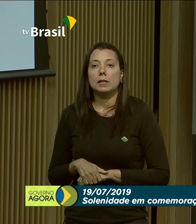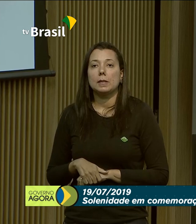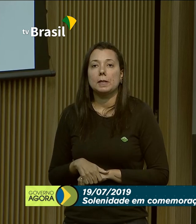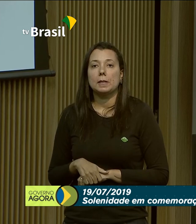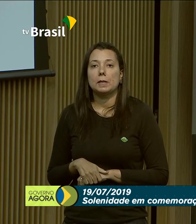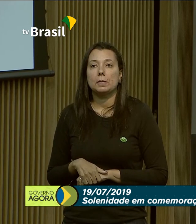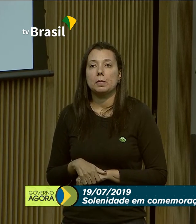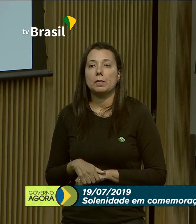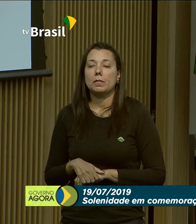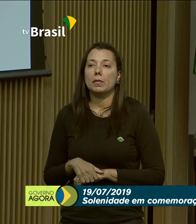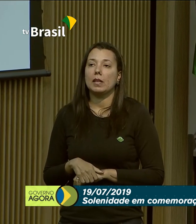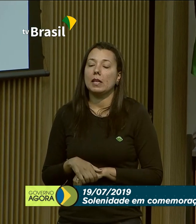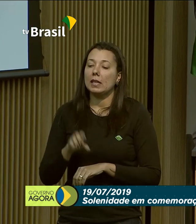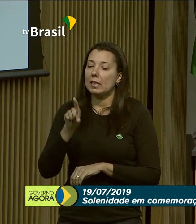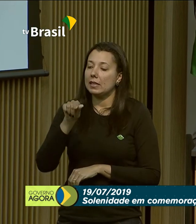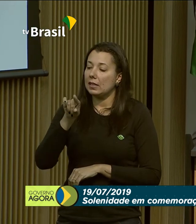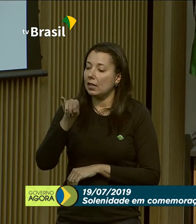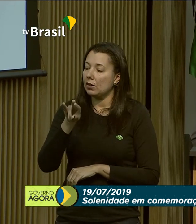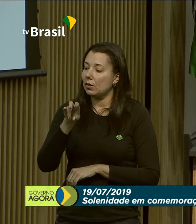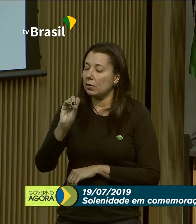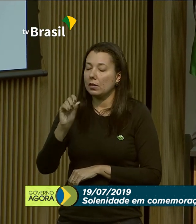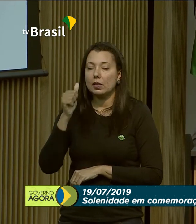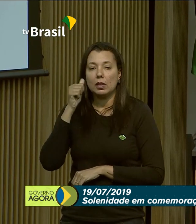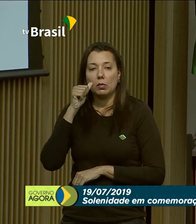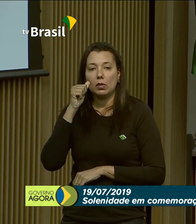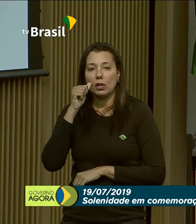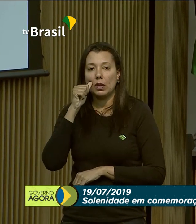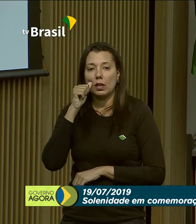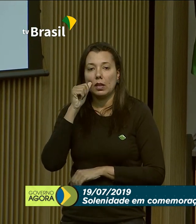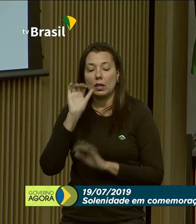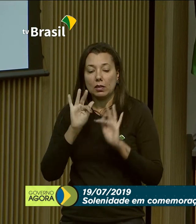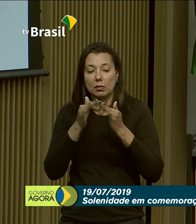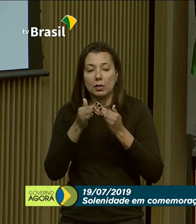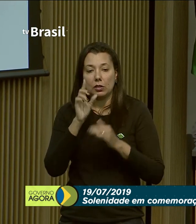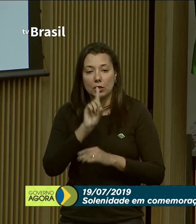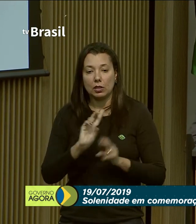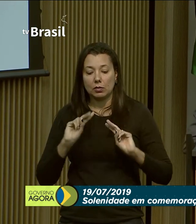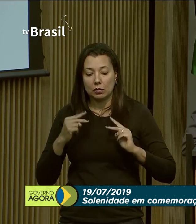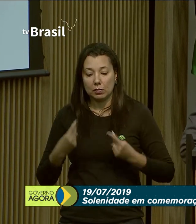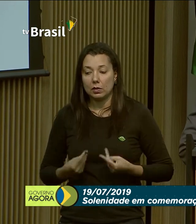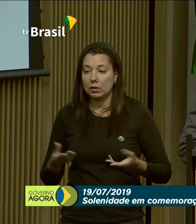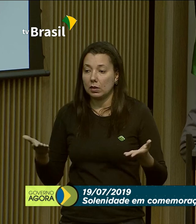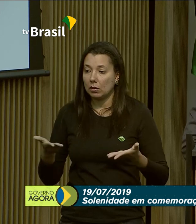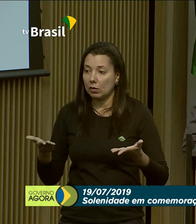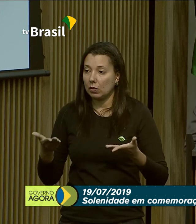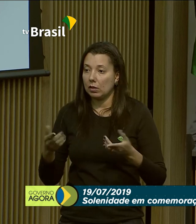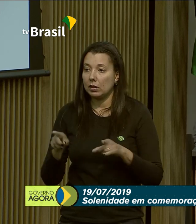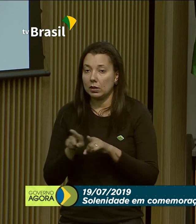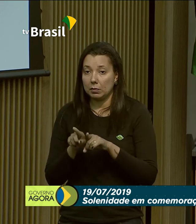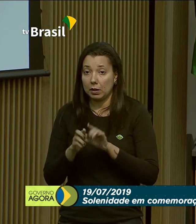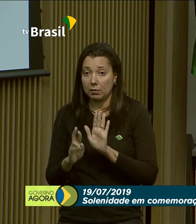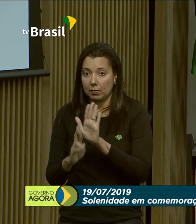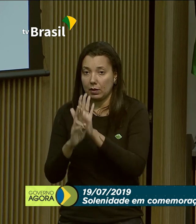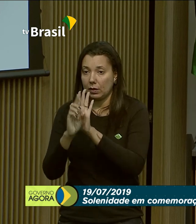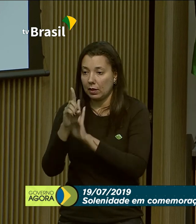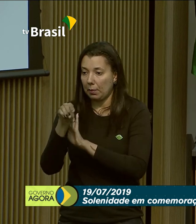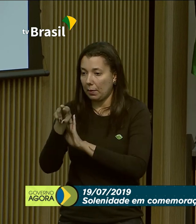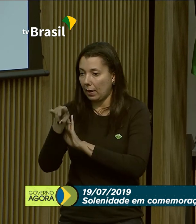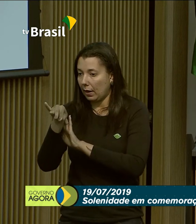prezado Sérgio Caraza, ministro da Mulher, da Família e dos Direitos Humanos em Exercício, representando a nossa querida Damares,